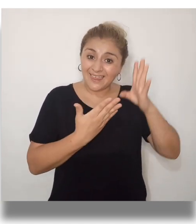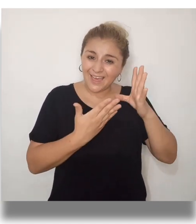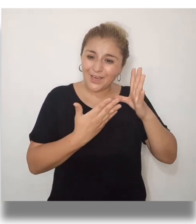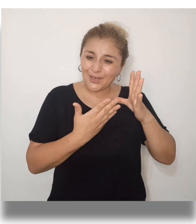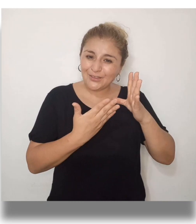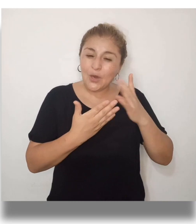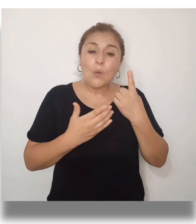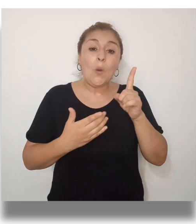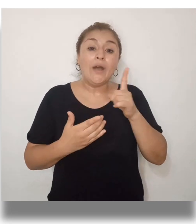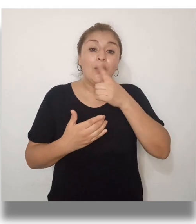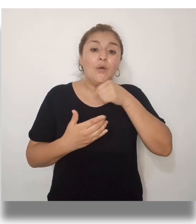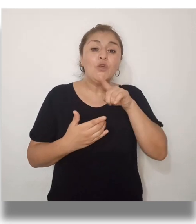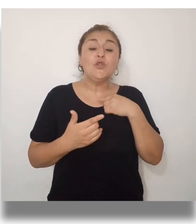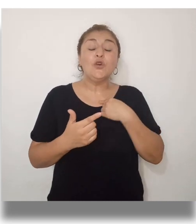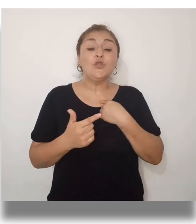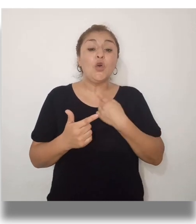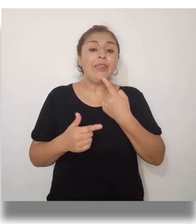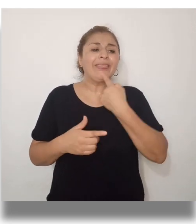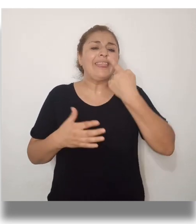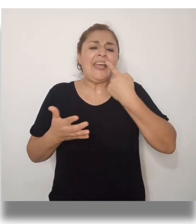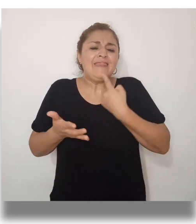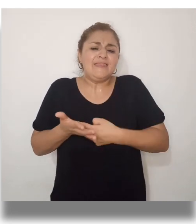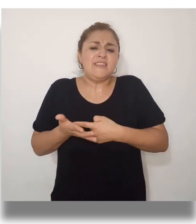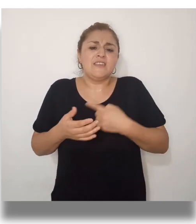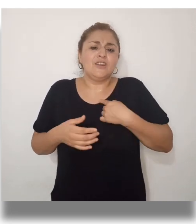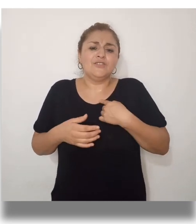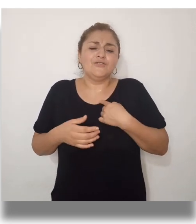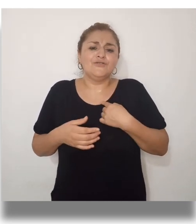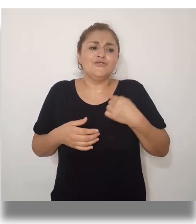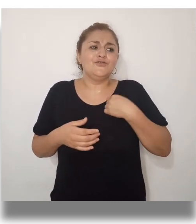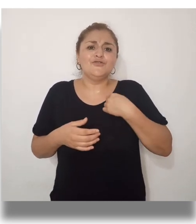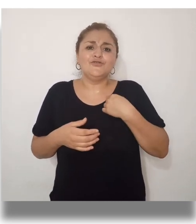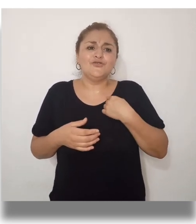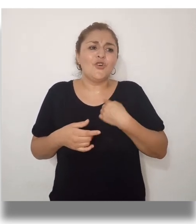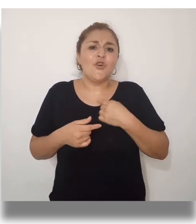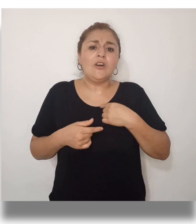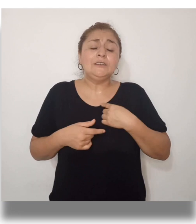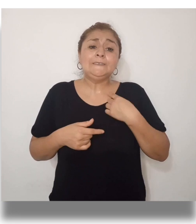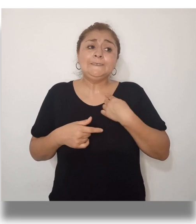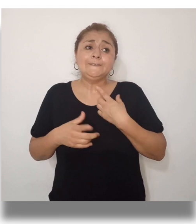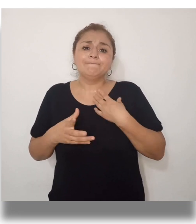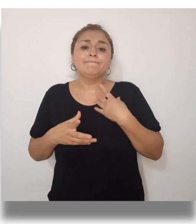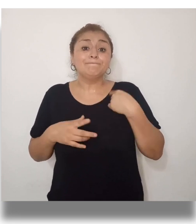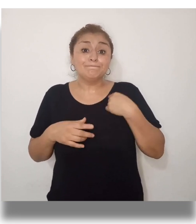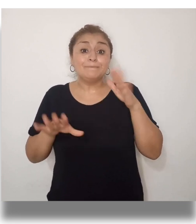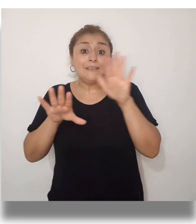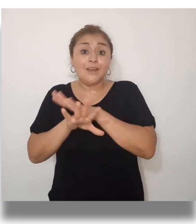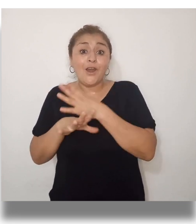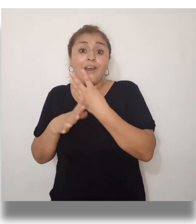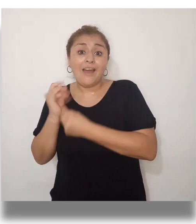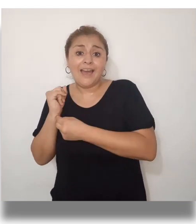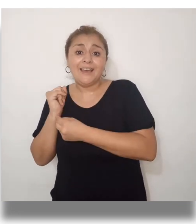nosotros cuando erramos cuando decidimos no hacer las cosas bien